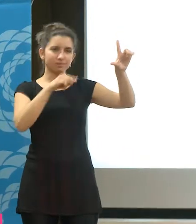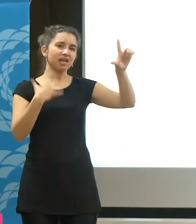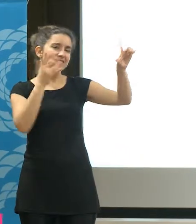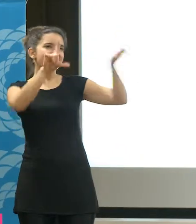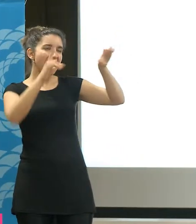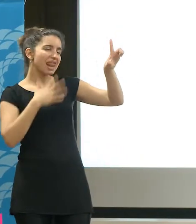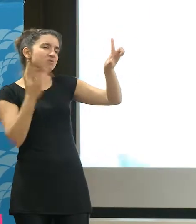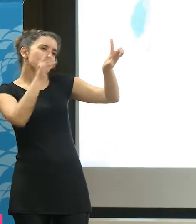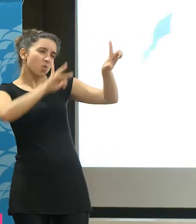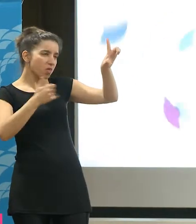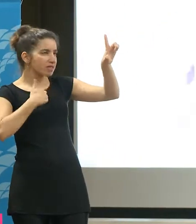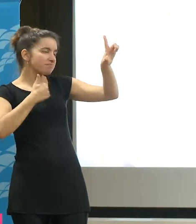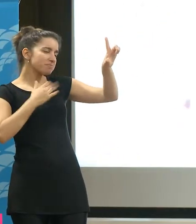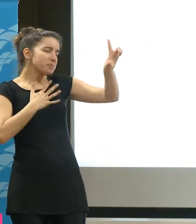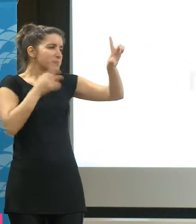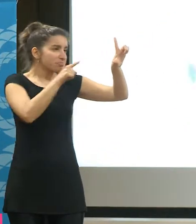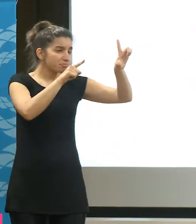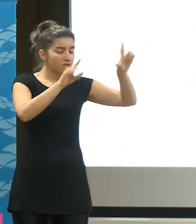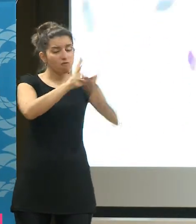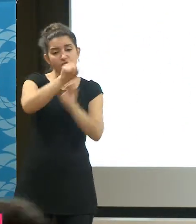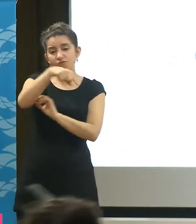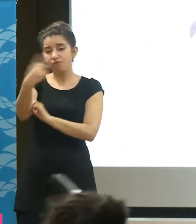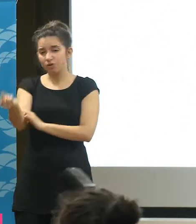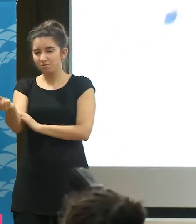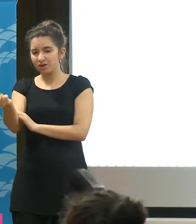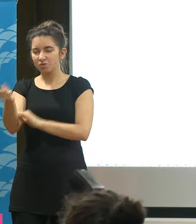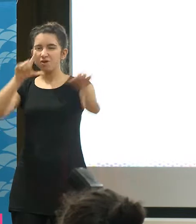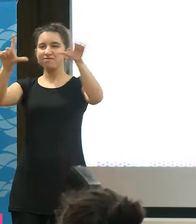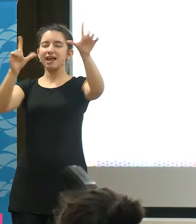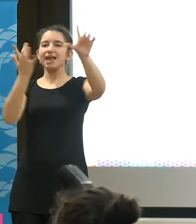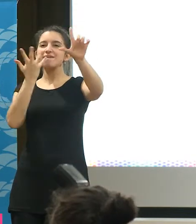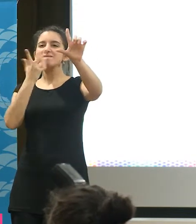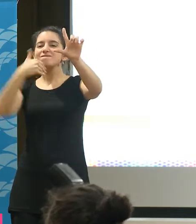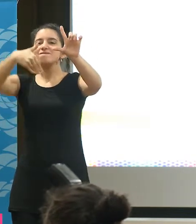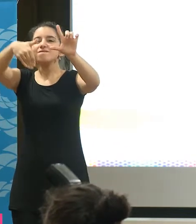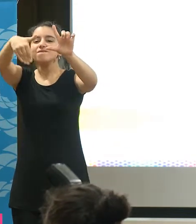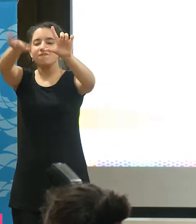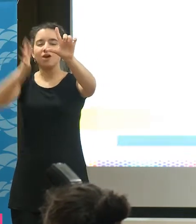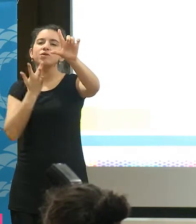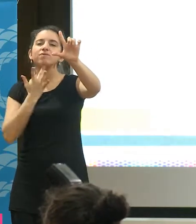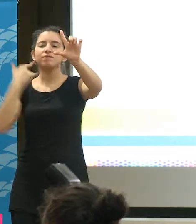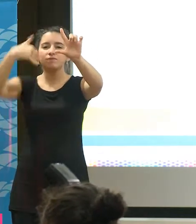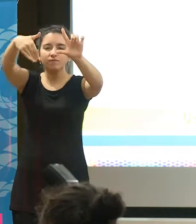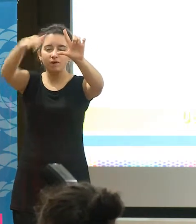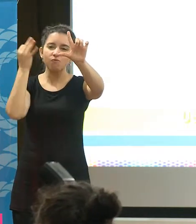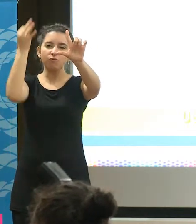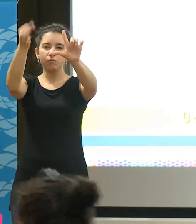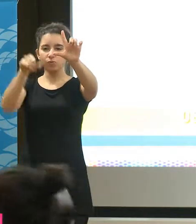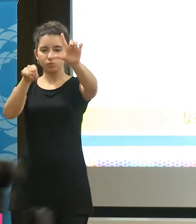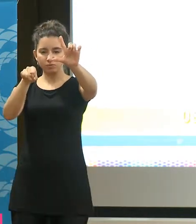apego. Y por otro lado, una dimensión del querer como ambición, como pretensión, como deseo, lo cual presupone